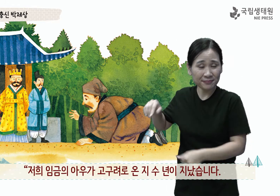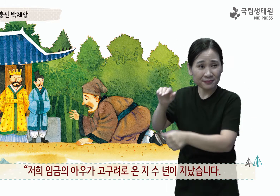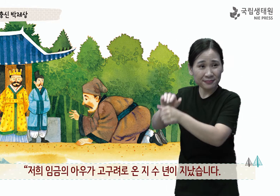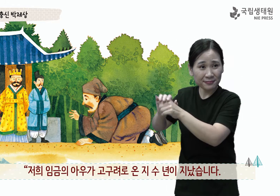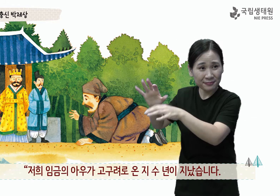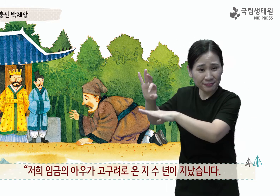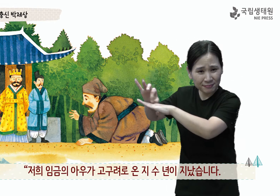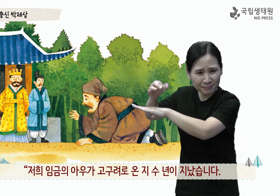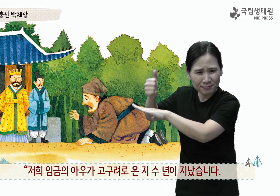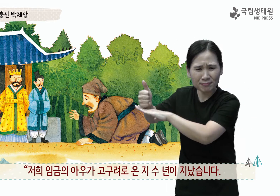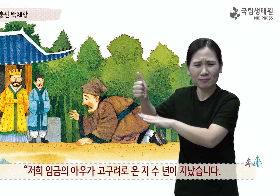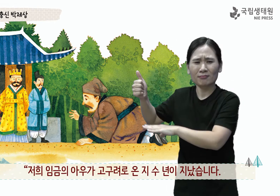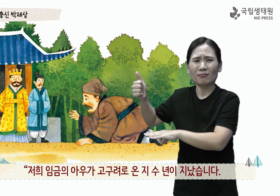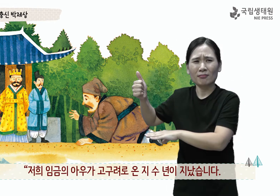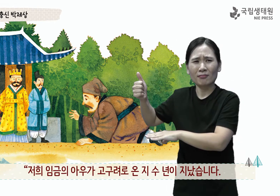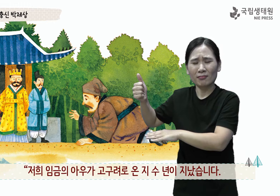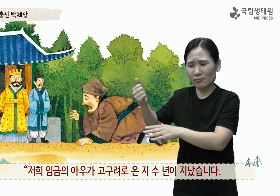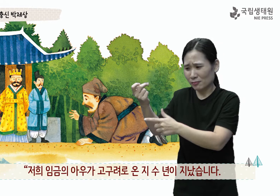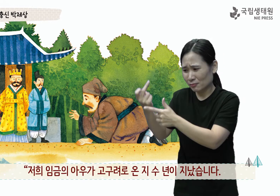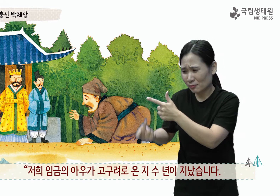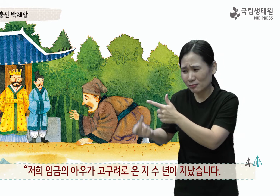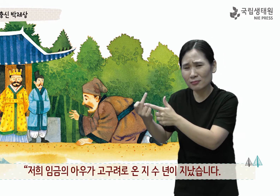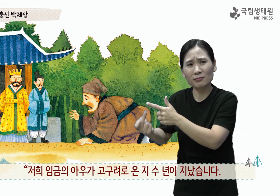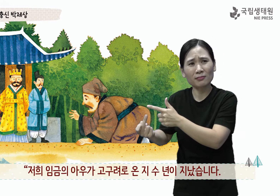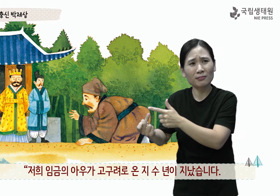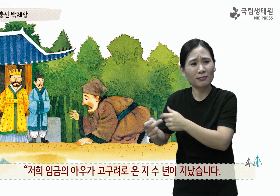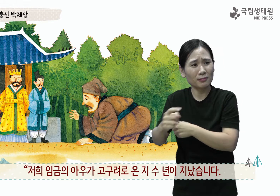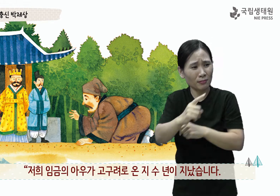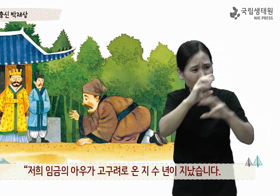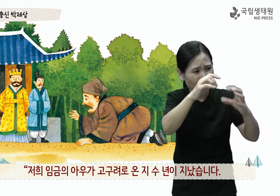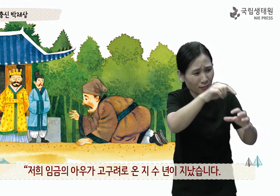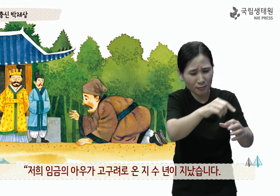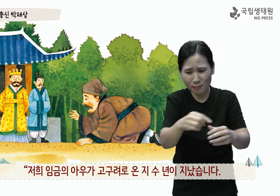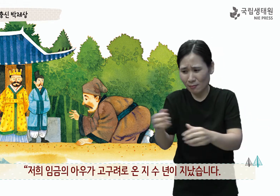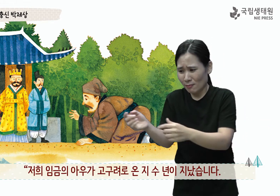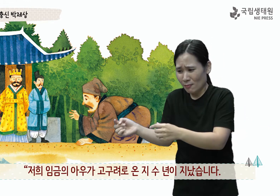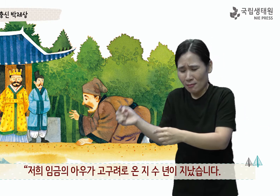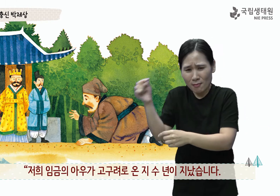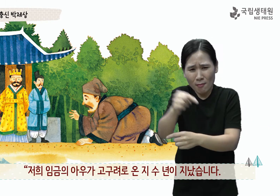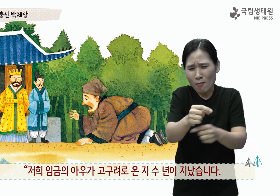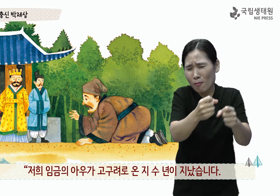저희 임금의 아우가 고구려로 온 지 수년이 지났습니다.